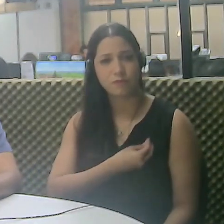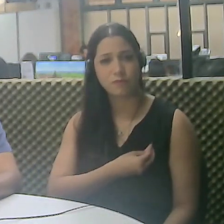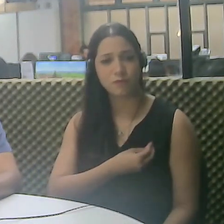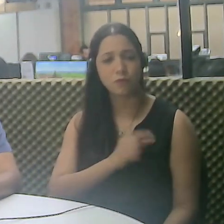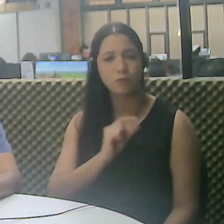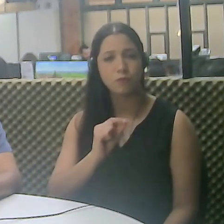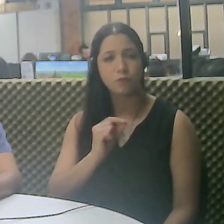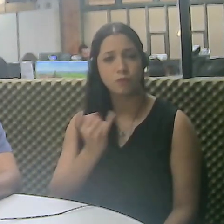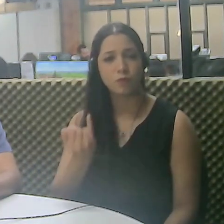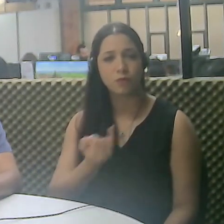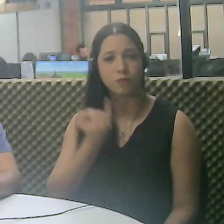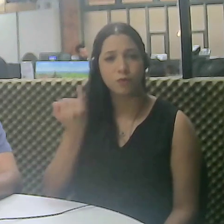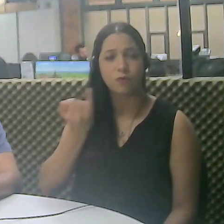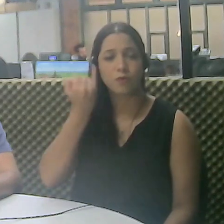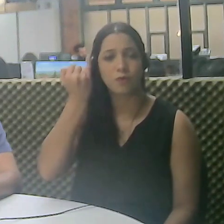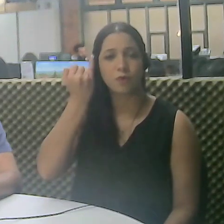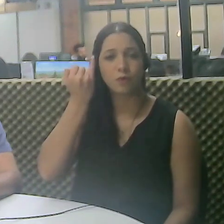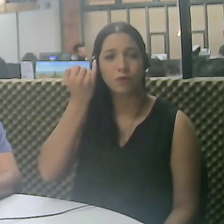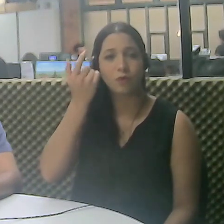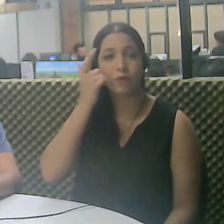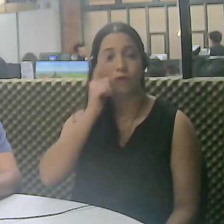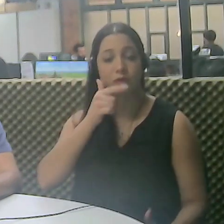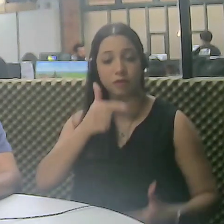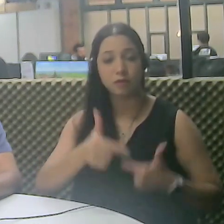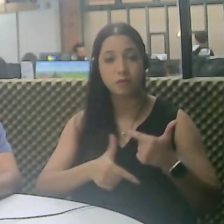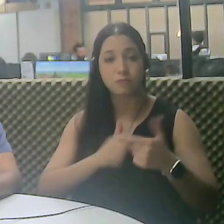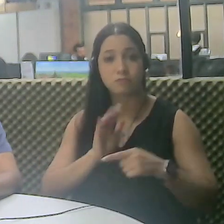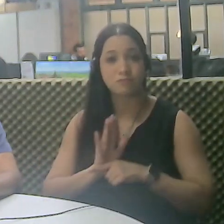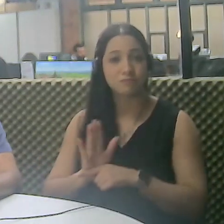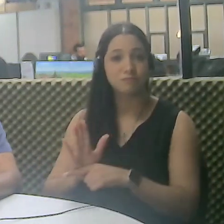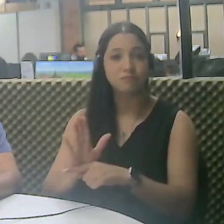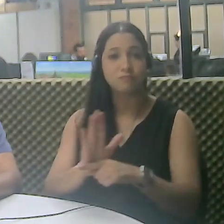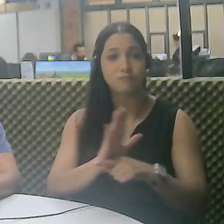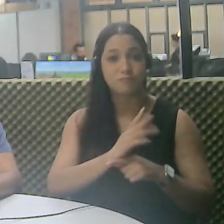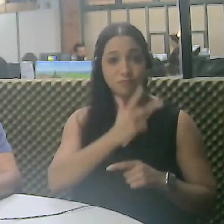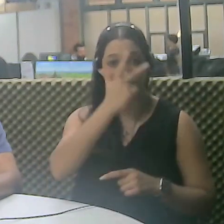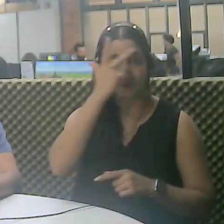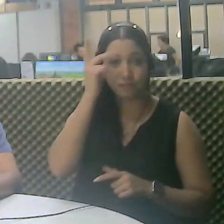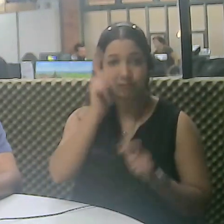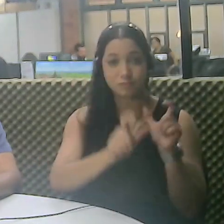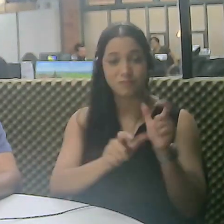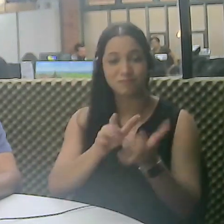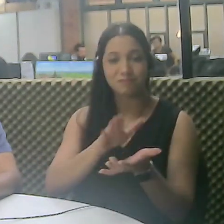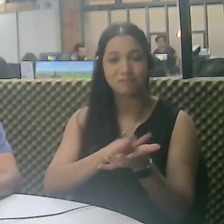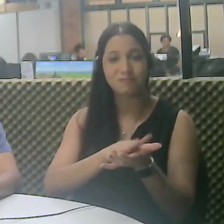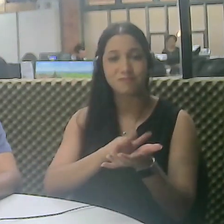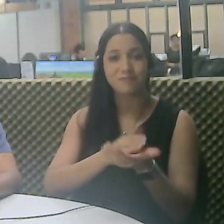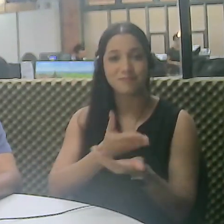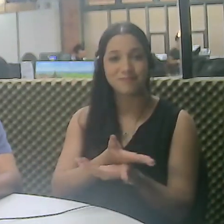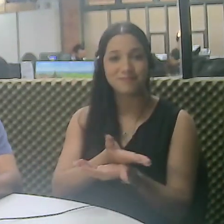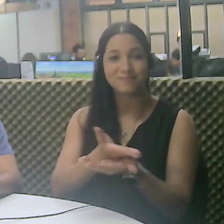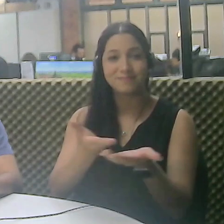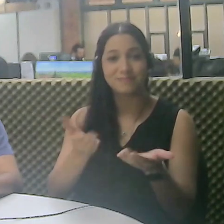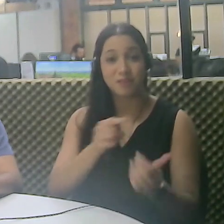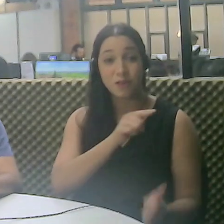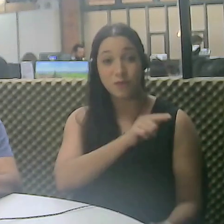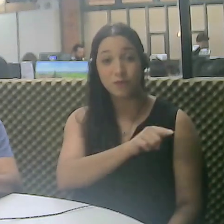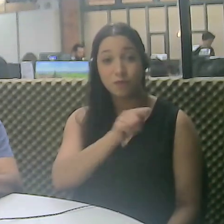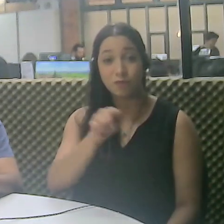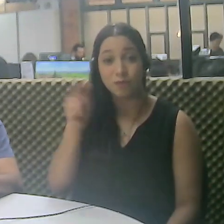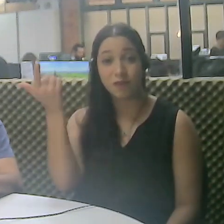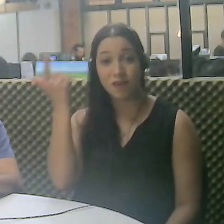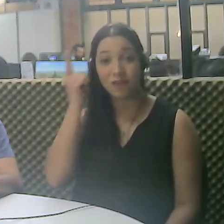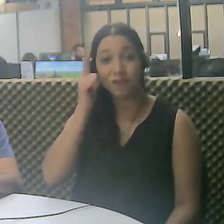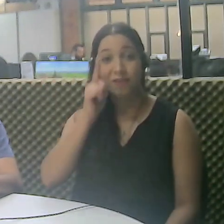na vida é aquilo que nós podemos fazer pelas pessoas. Então, parabéns para vocês. Vocês